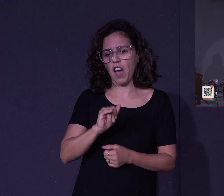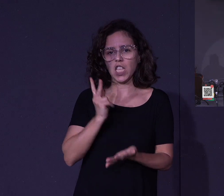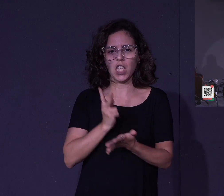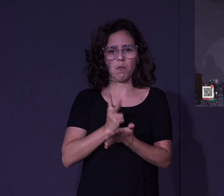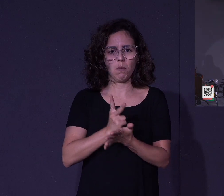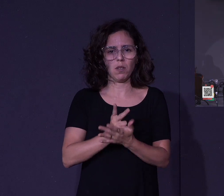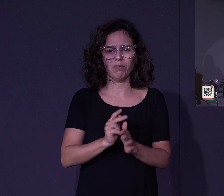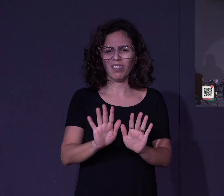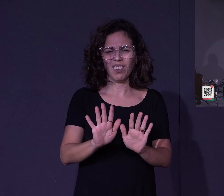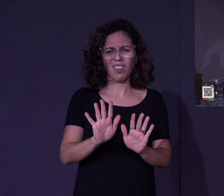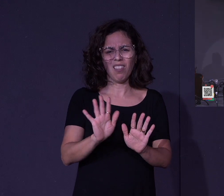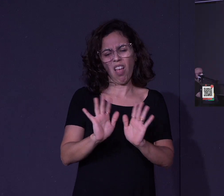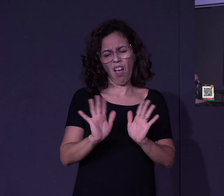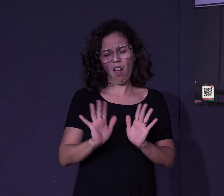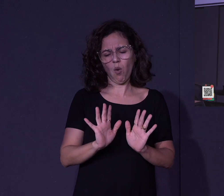Ele é Deus.